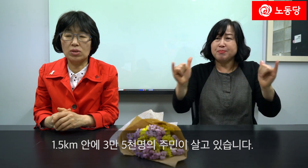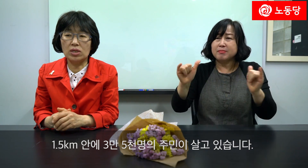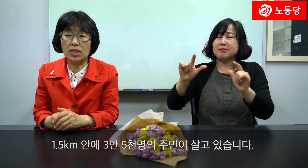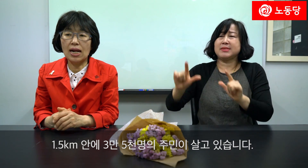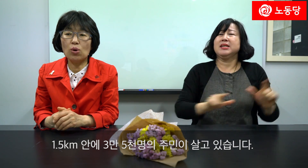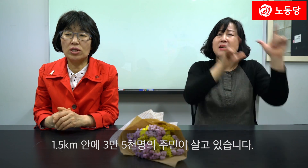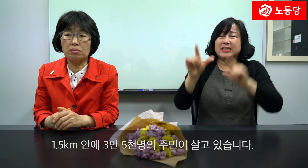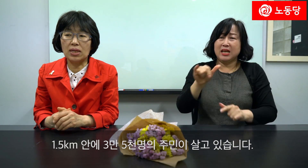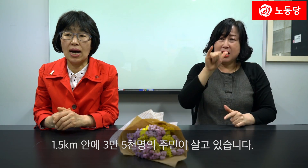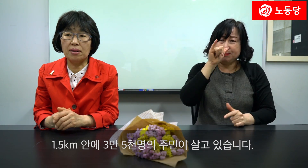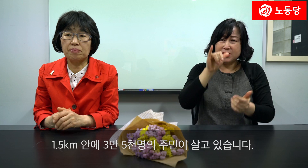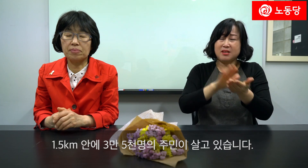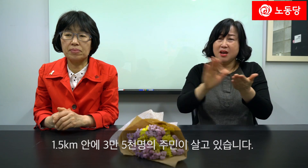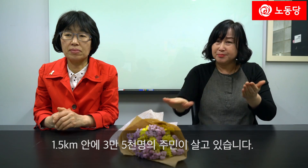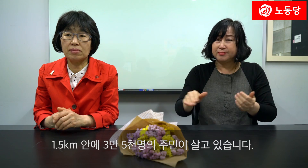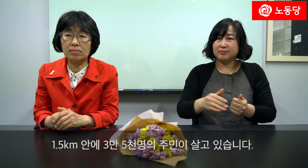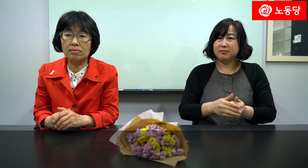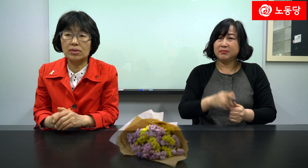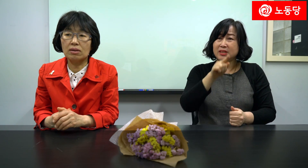35,000명의 주민들이 살고 있습니다.